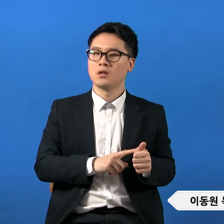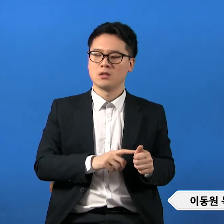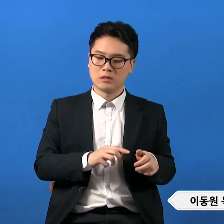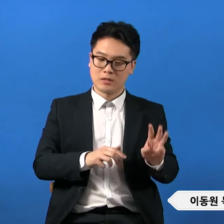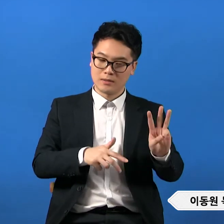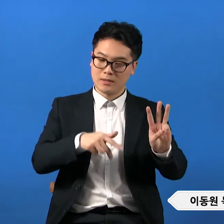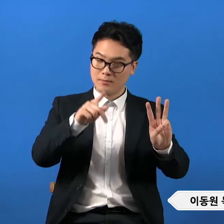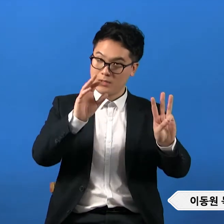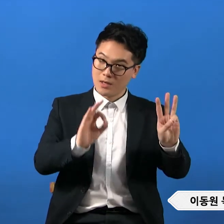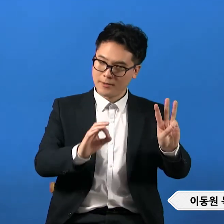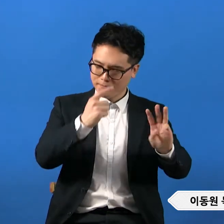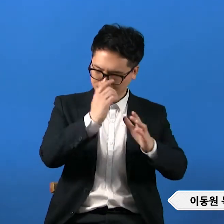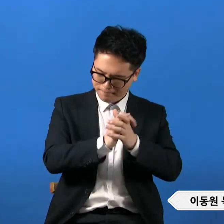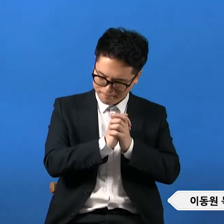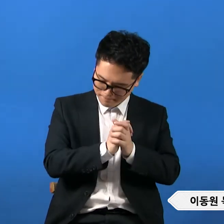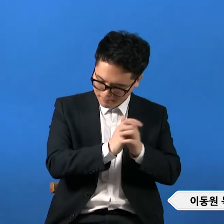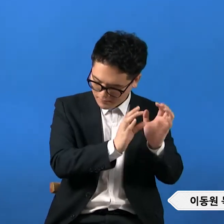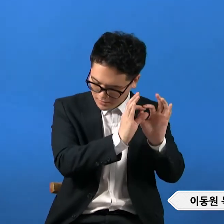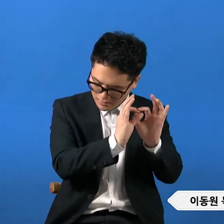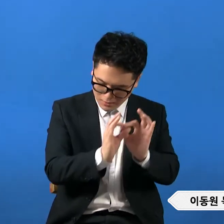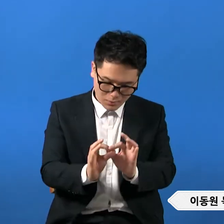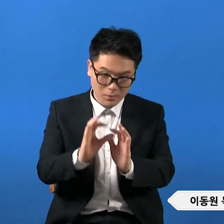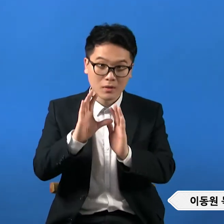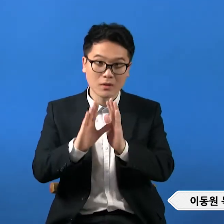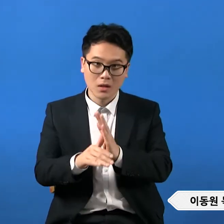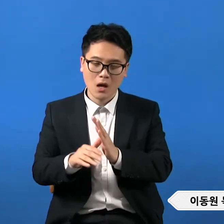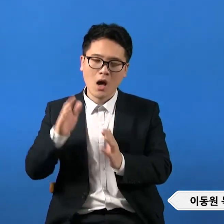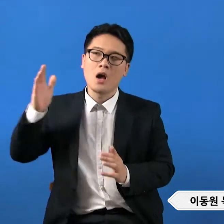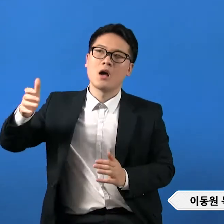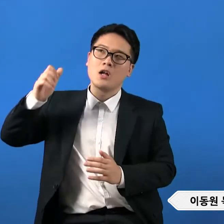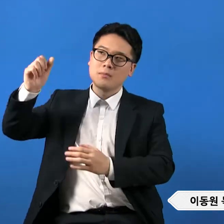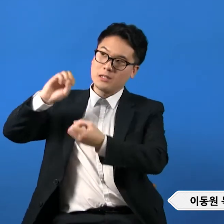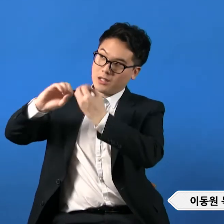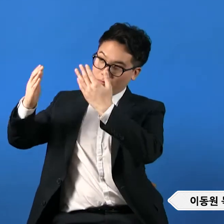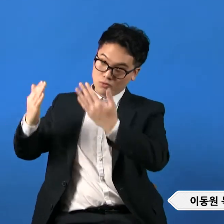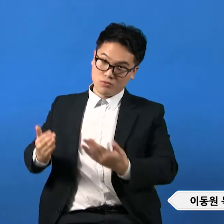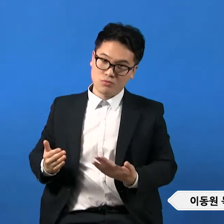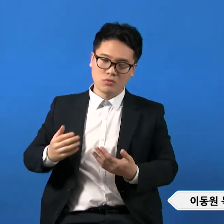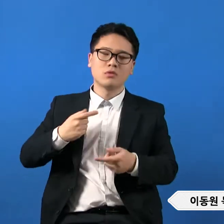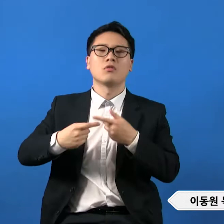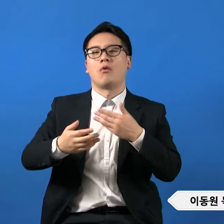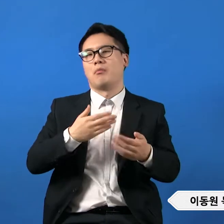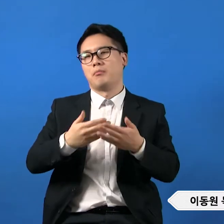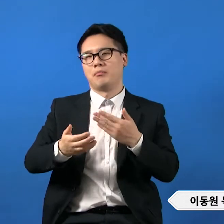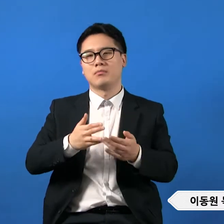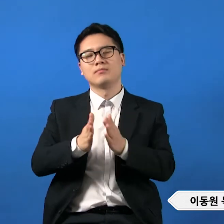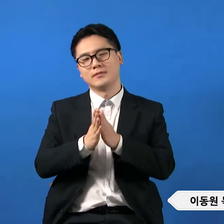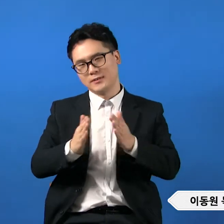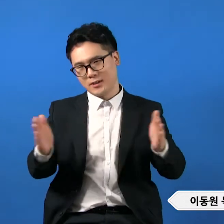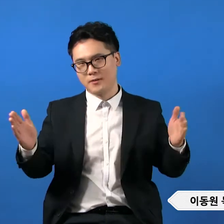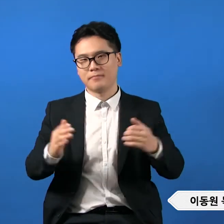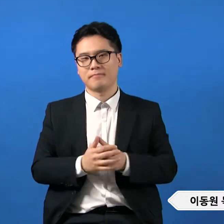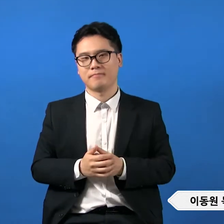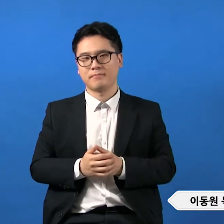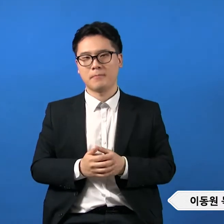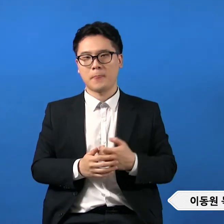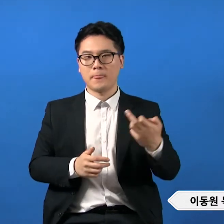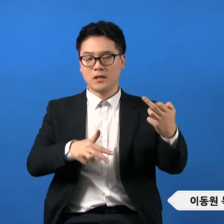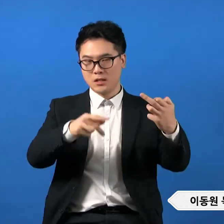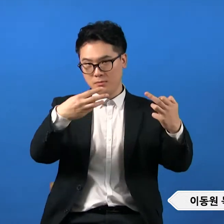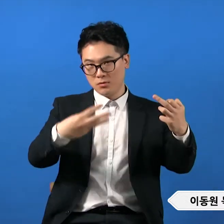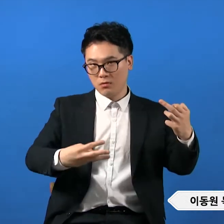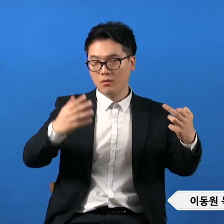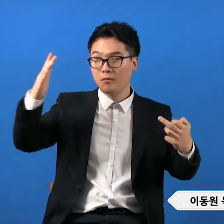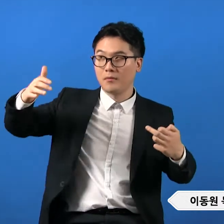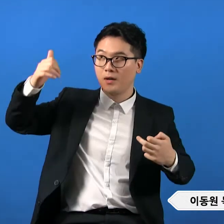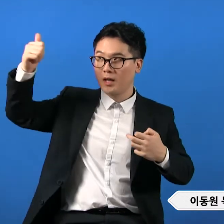이미 그런 응답의 징조들을 경험하기 시작합니다. 자, 아까 12절에서 하나님의 분,